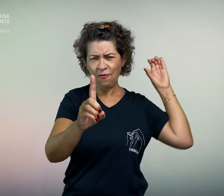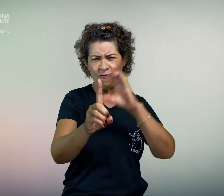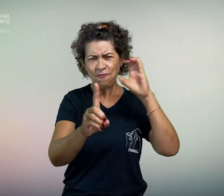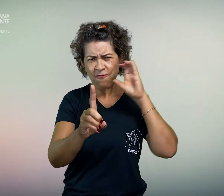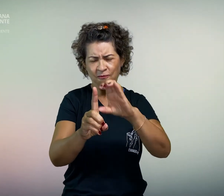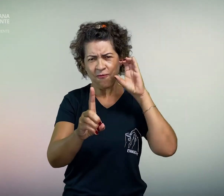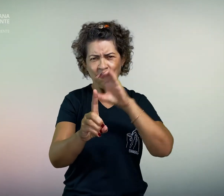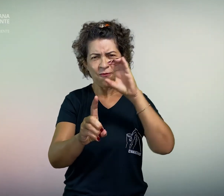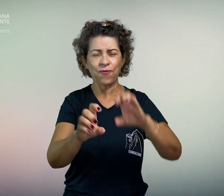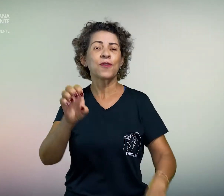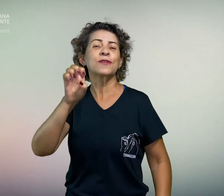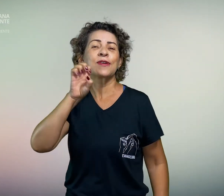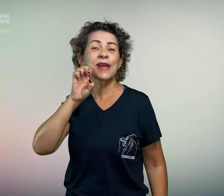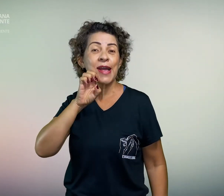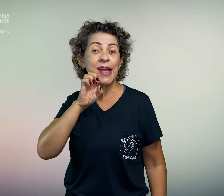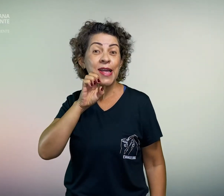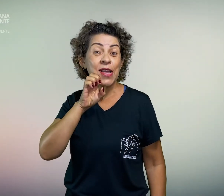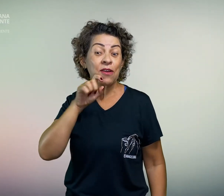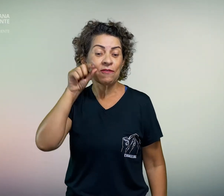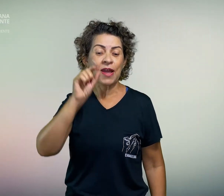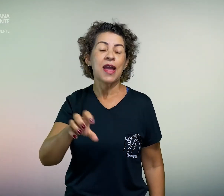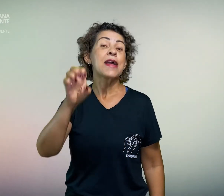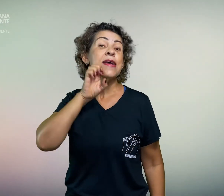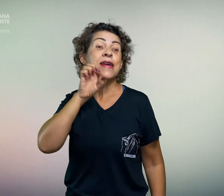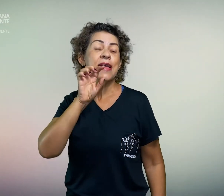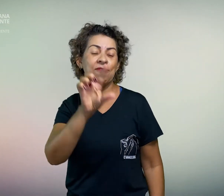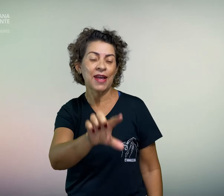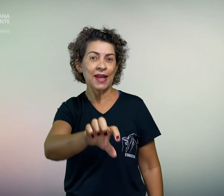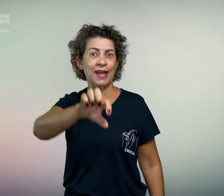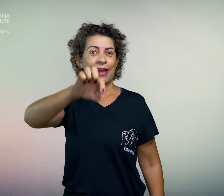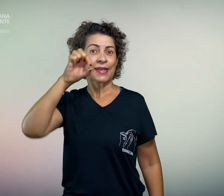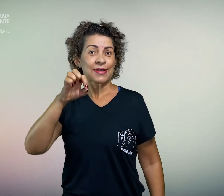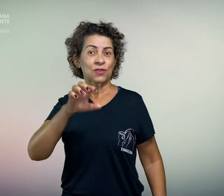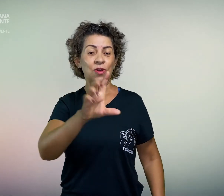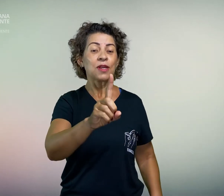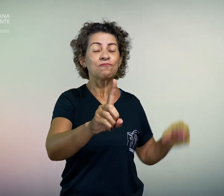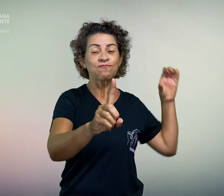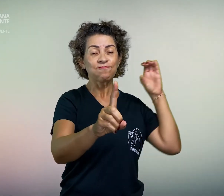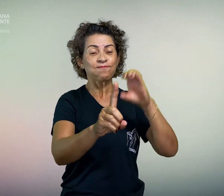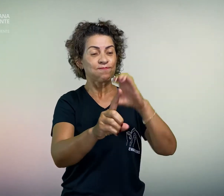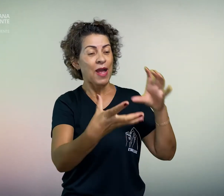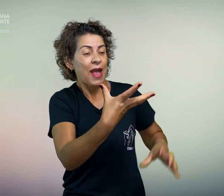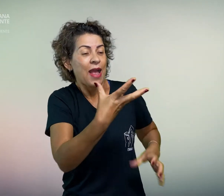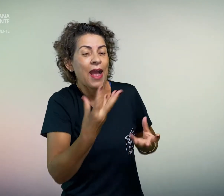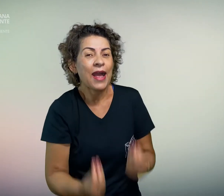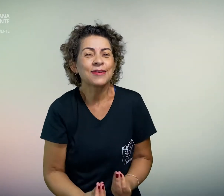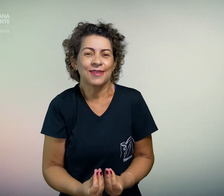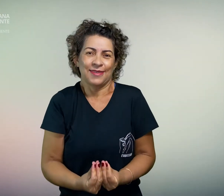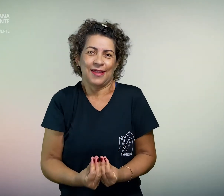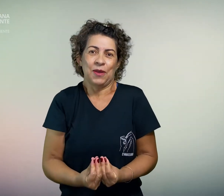ela tomou uma decisão de acreditar na palavra da serpente e